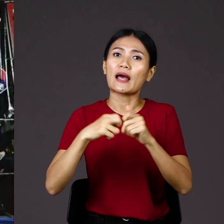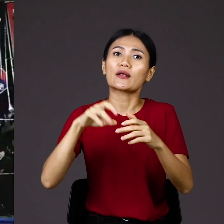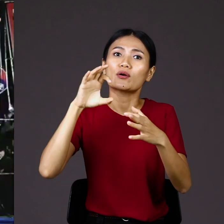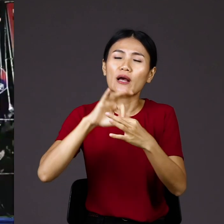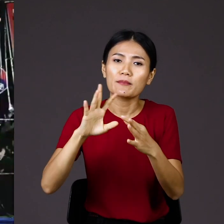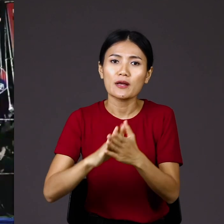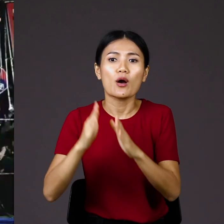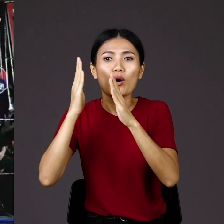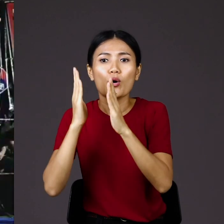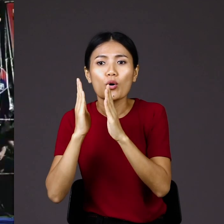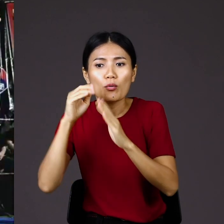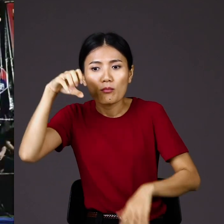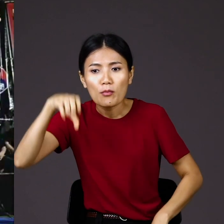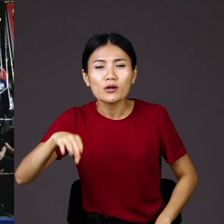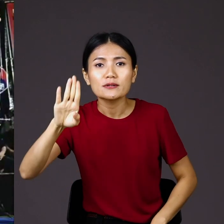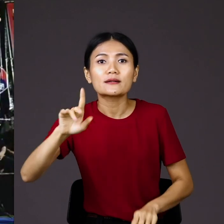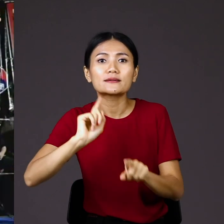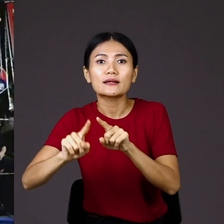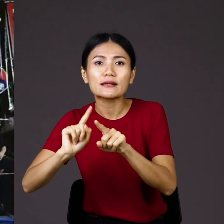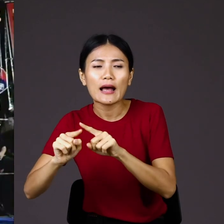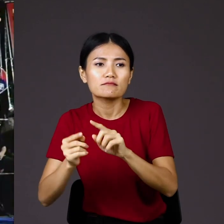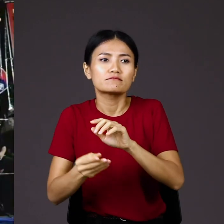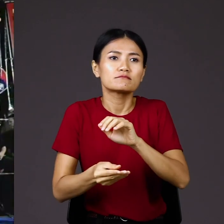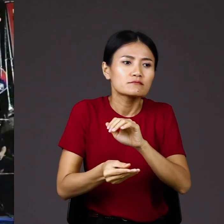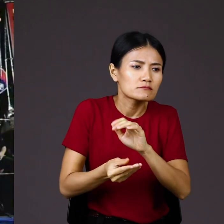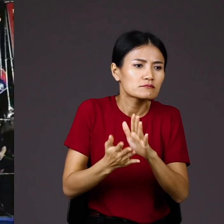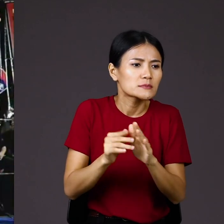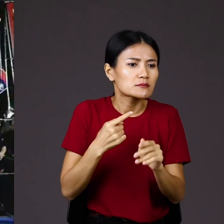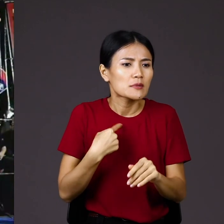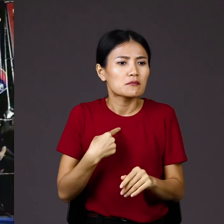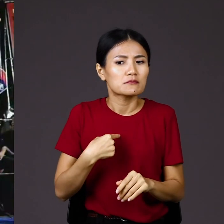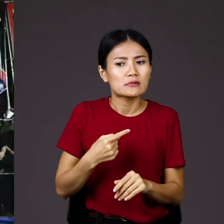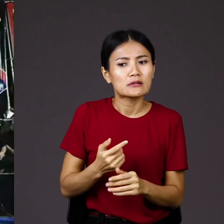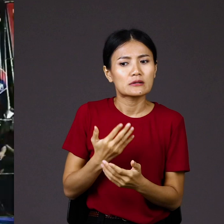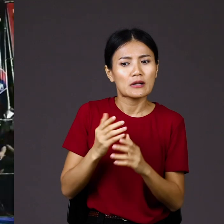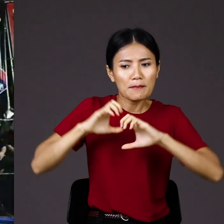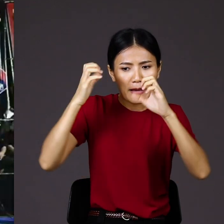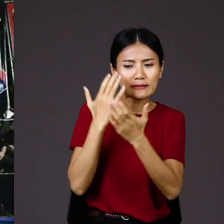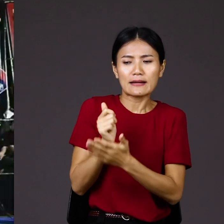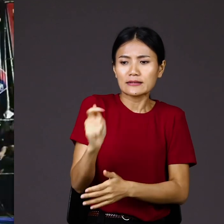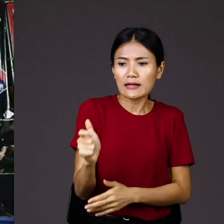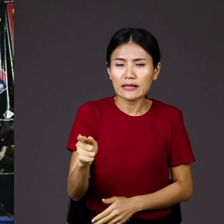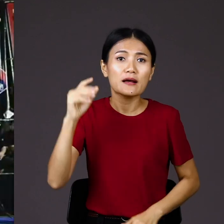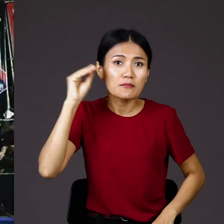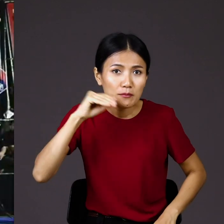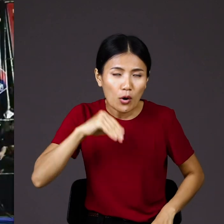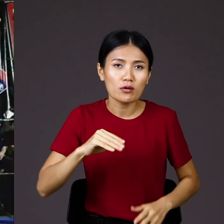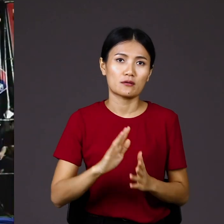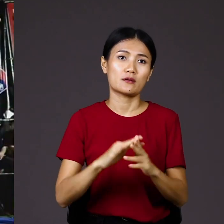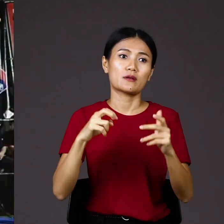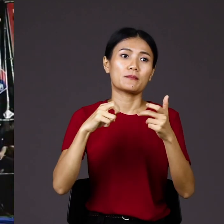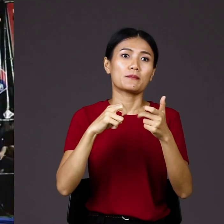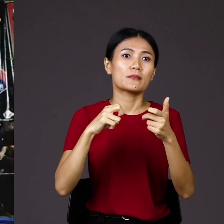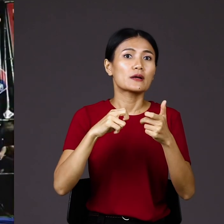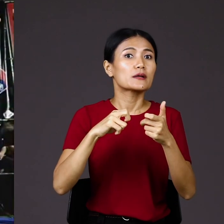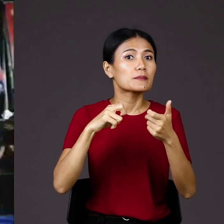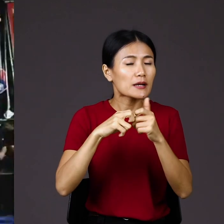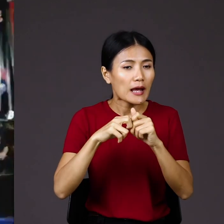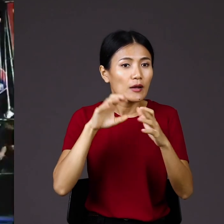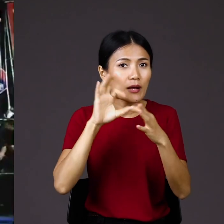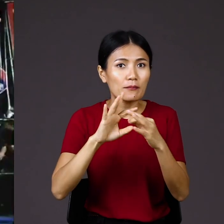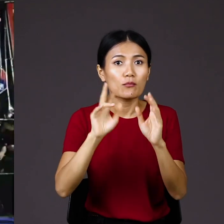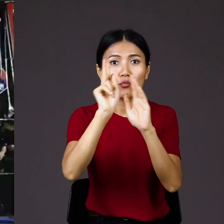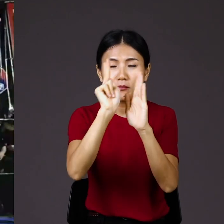ดเรื่องของการแก้ไขรัฐธรรมนูญและที่สำคัญที่สุดนั่นก็คือเรื่องของการกระจายอำน